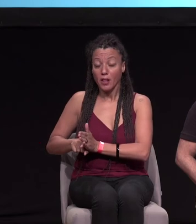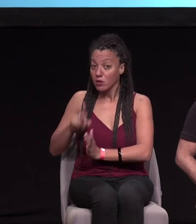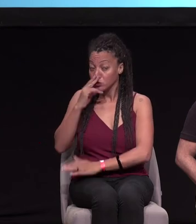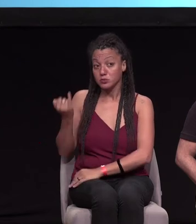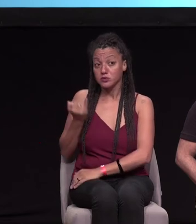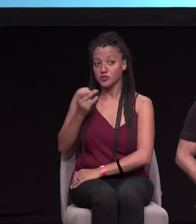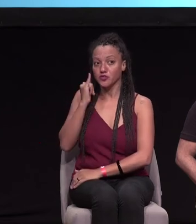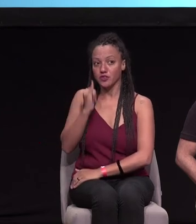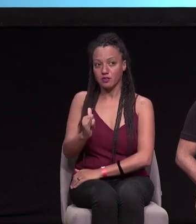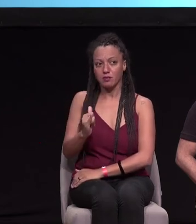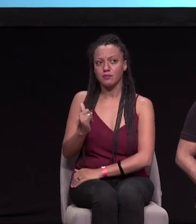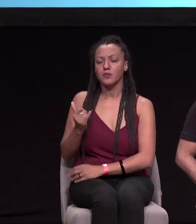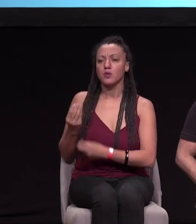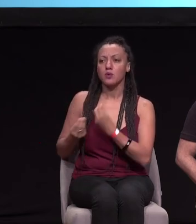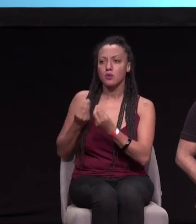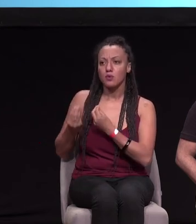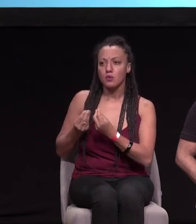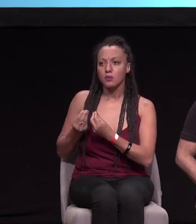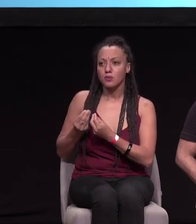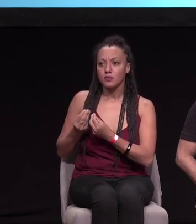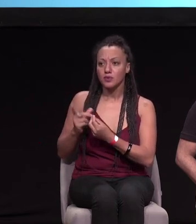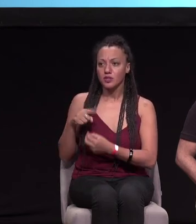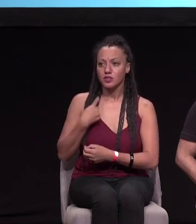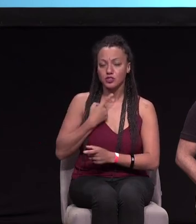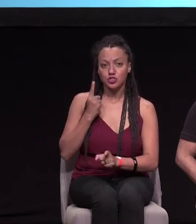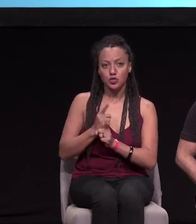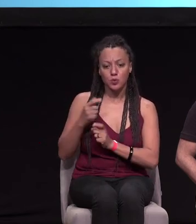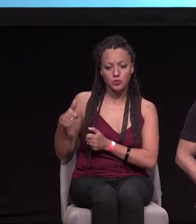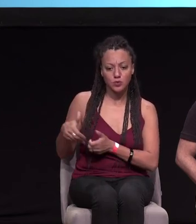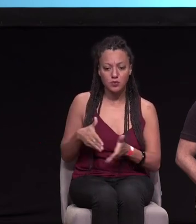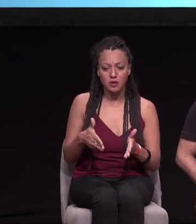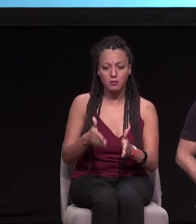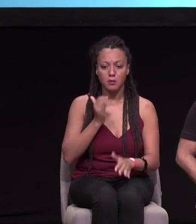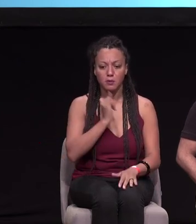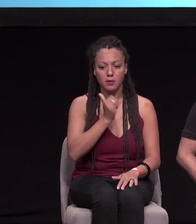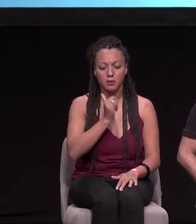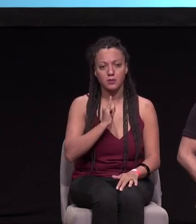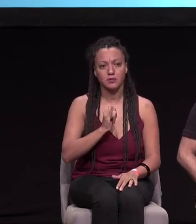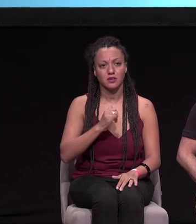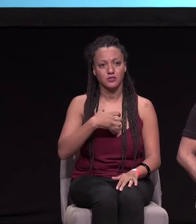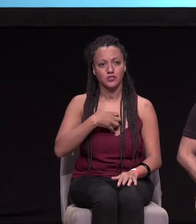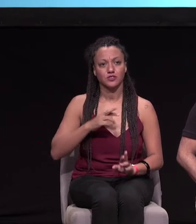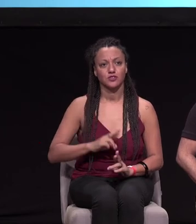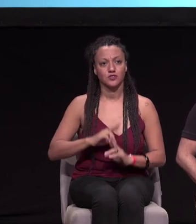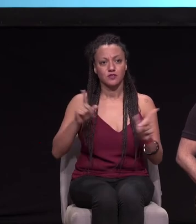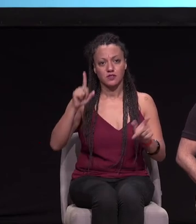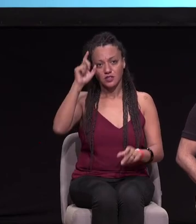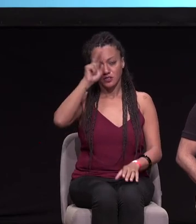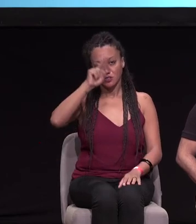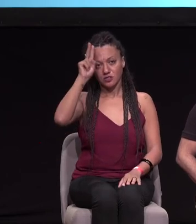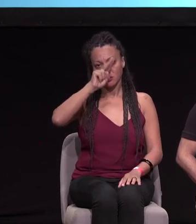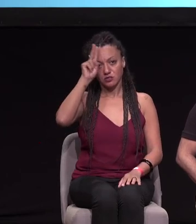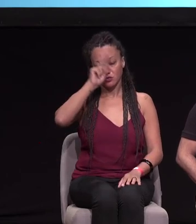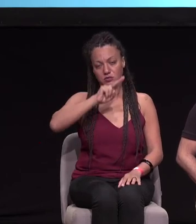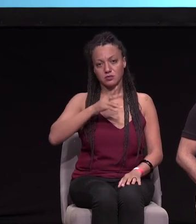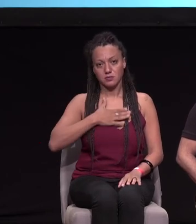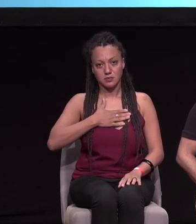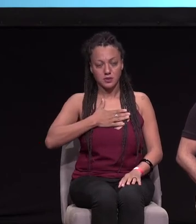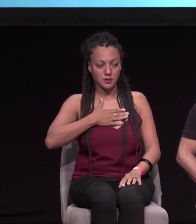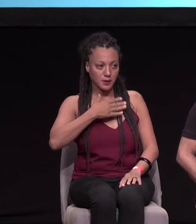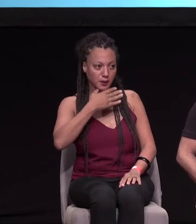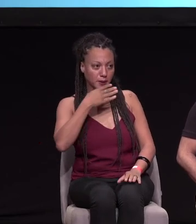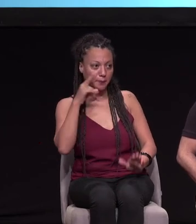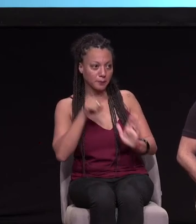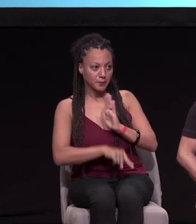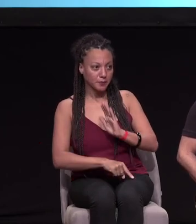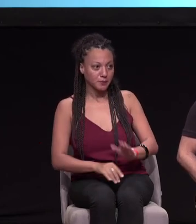é como que a gente acha caminho pra contar essa história diferente eu senti que a minha pergunta maravilha